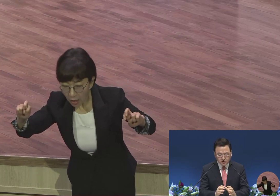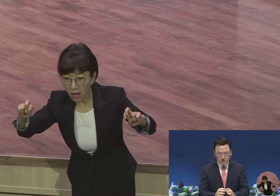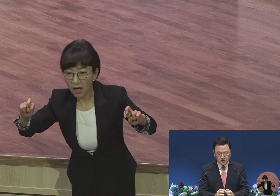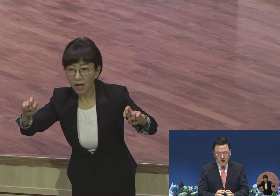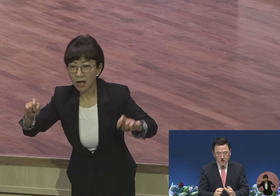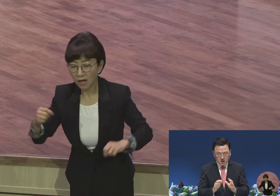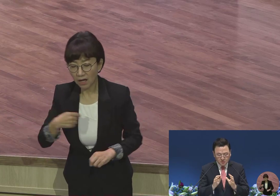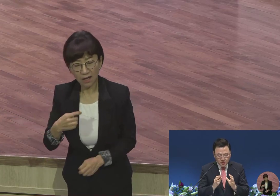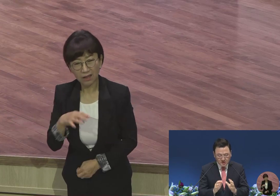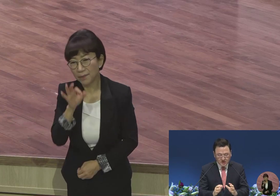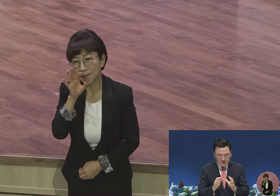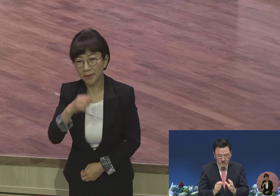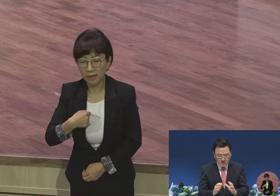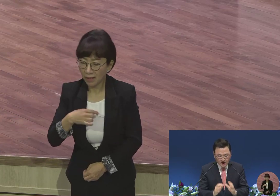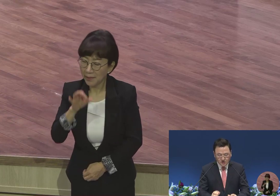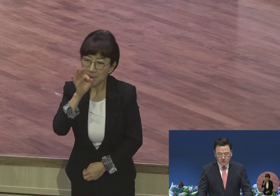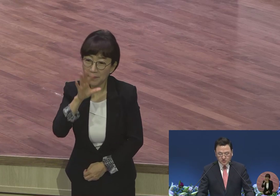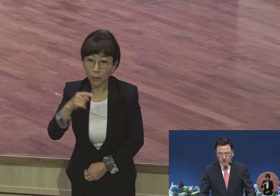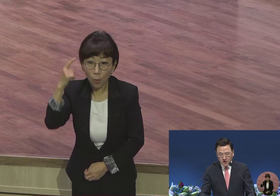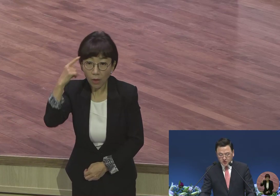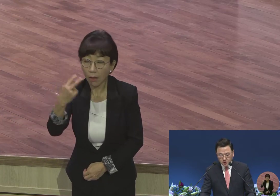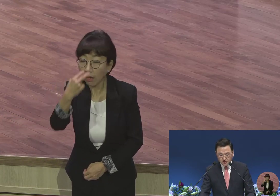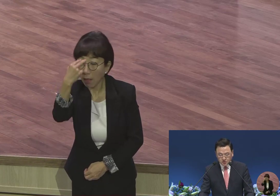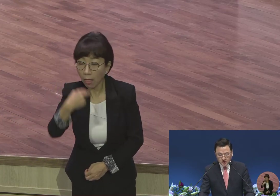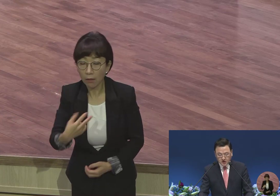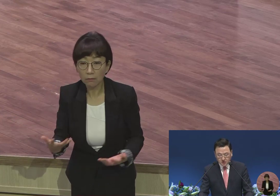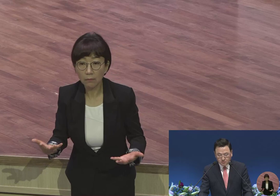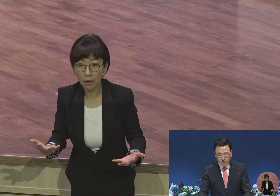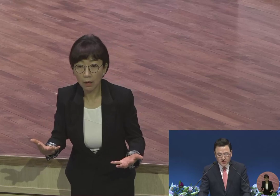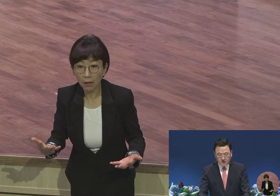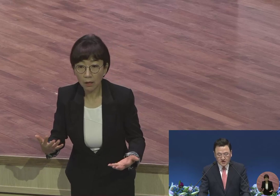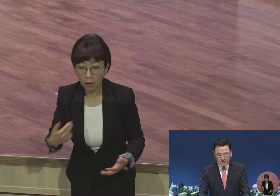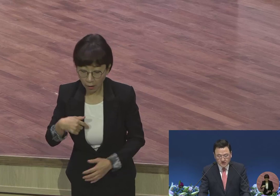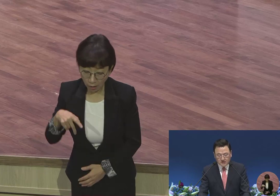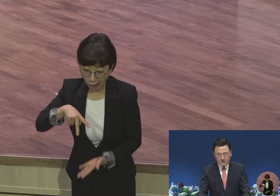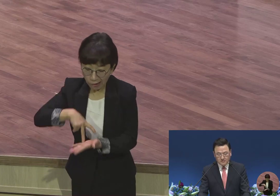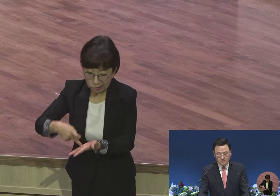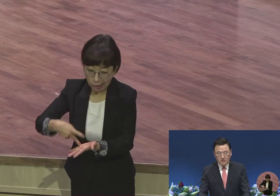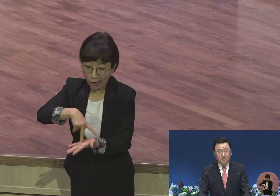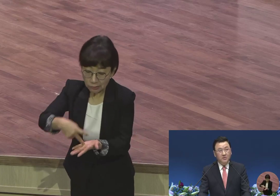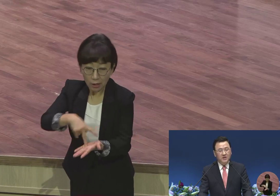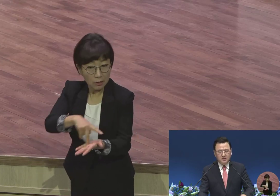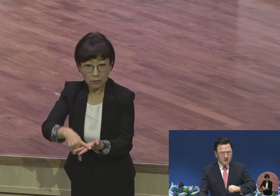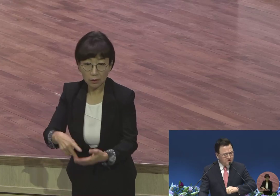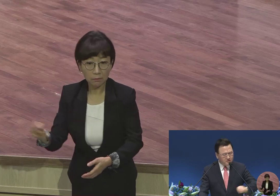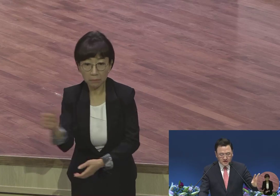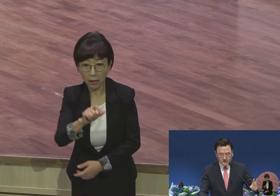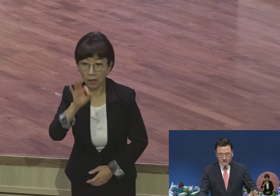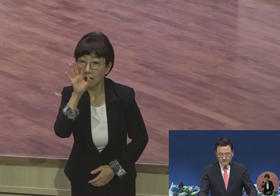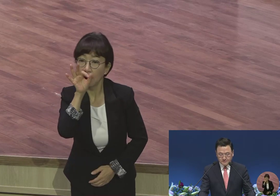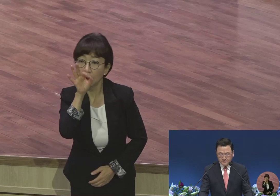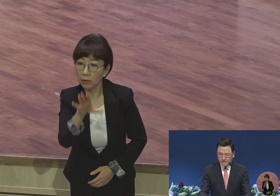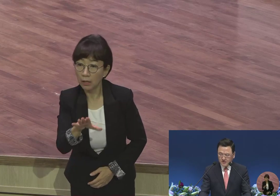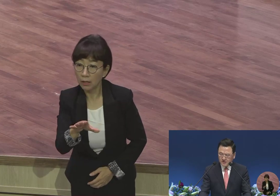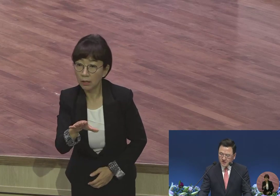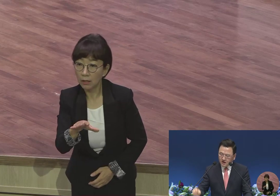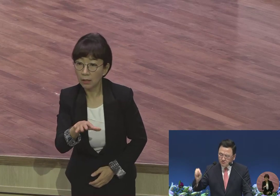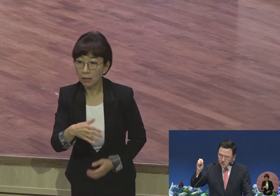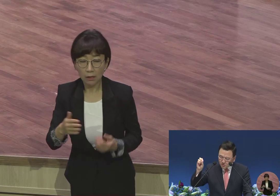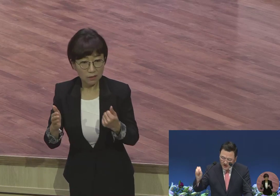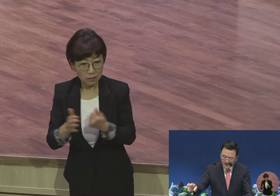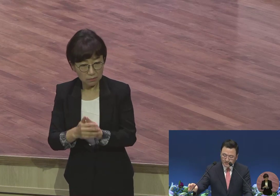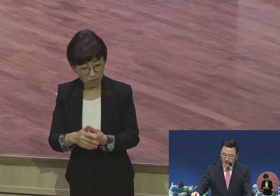무능을 알려주는 실패자라는 사실을 알려주는 저주의 연못이라는 거예요. 이제는 베데스다를 떠나야 돼.